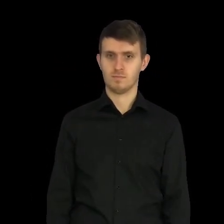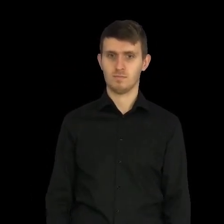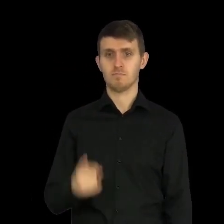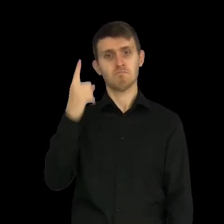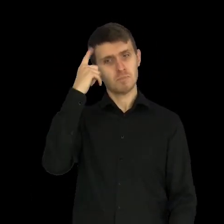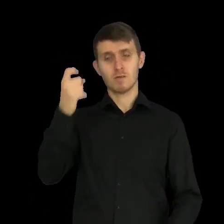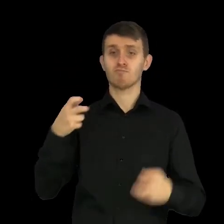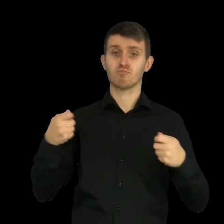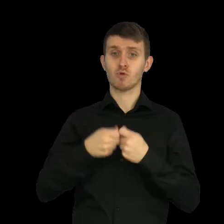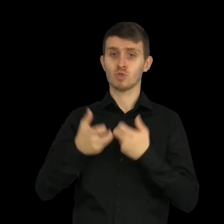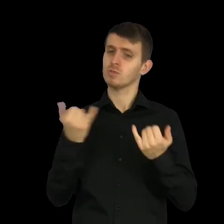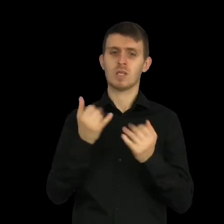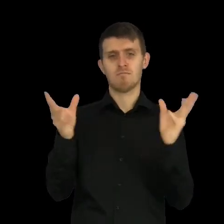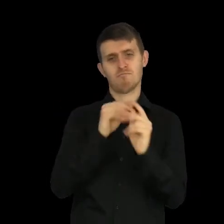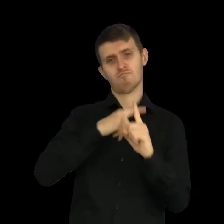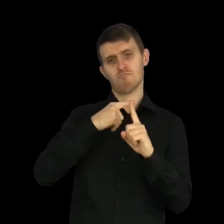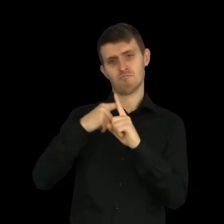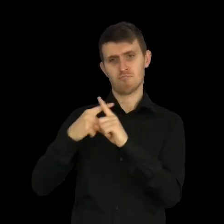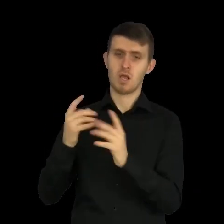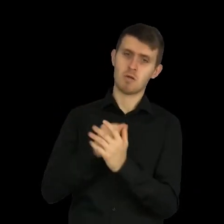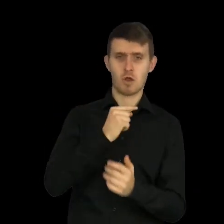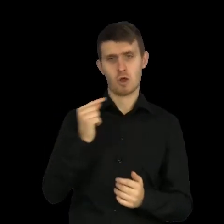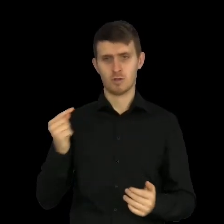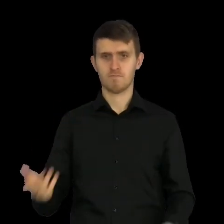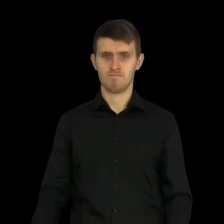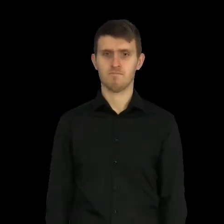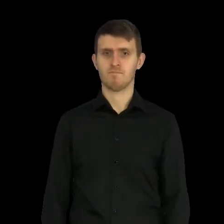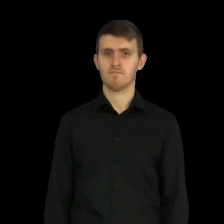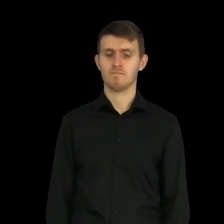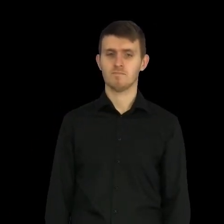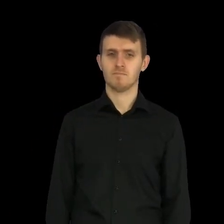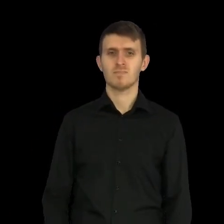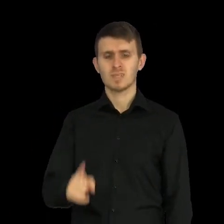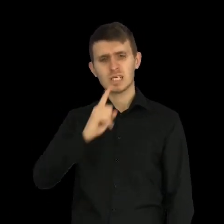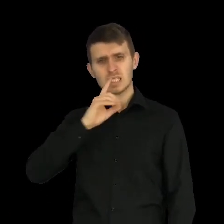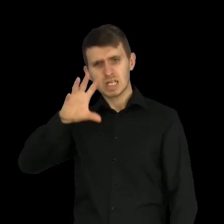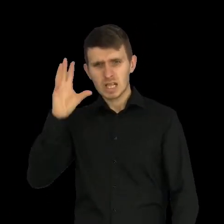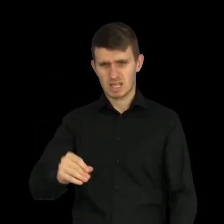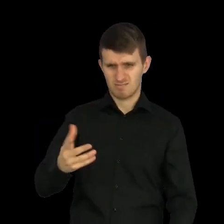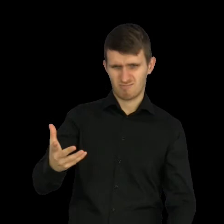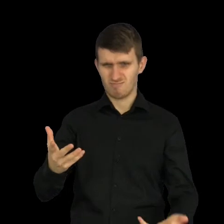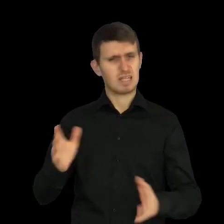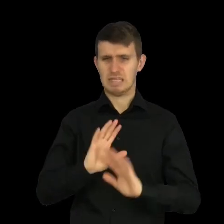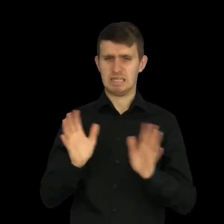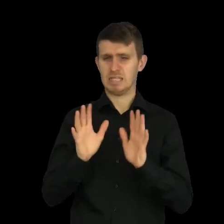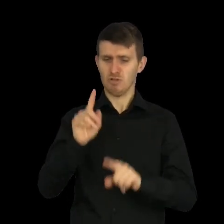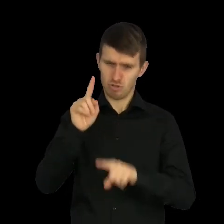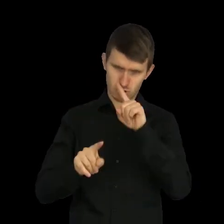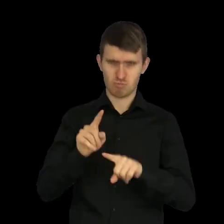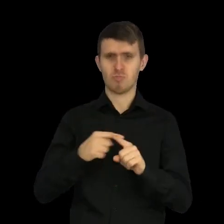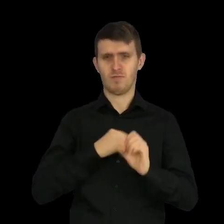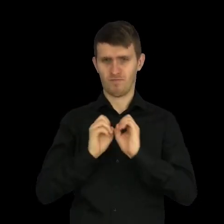Możecie po prostu zapamiętać, że dodaje się współczynniki. Nic w tym złego, ale chcę podkreślić, że da się to zrobić na zdrowy rozum.